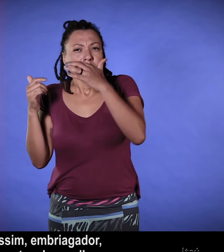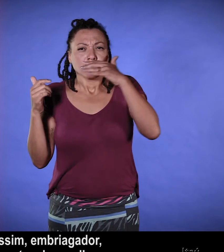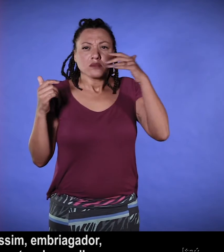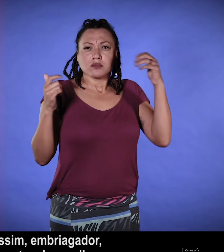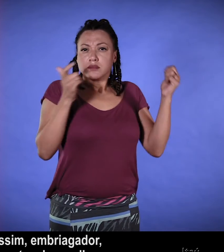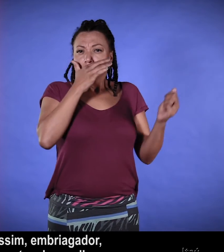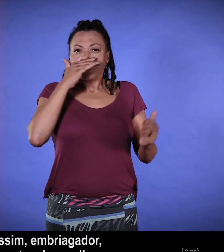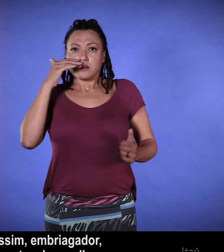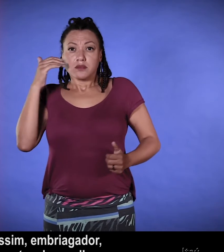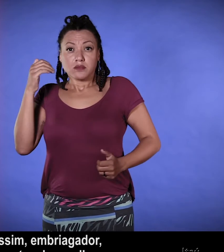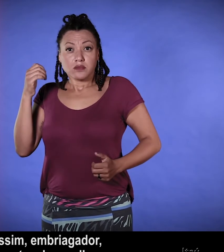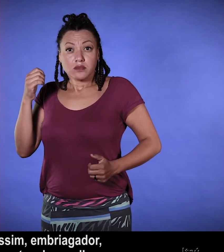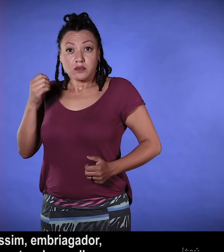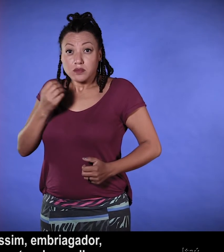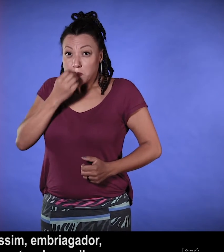assim embriagador,